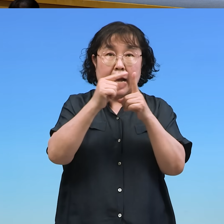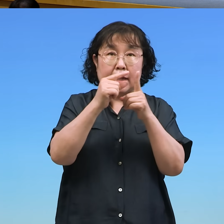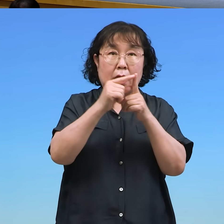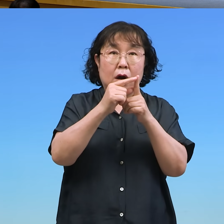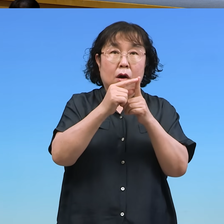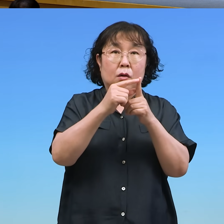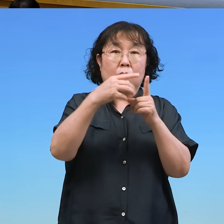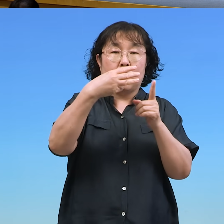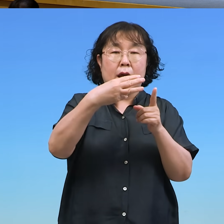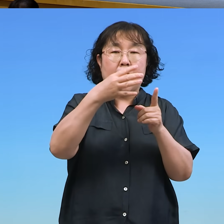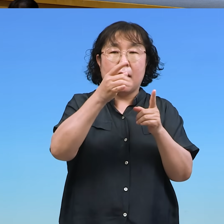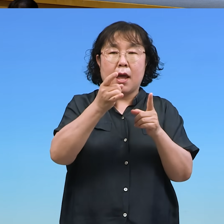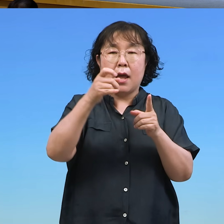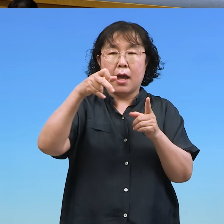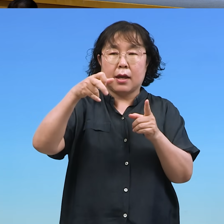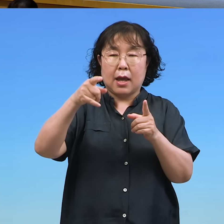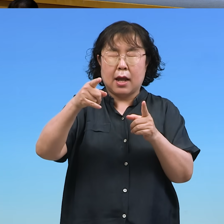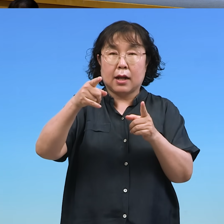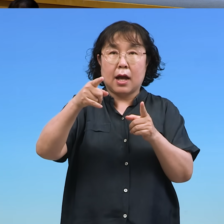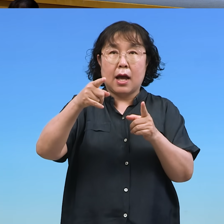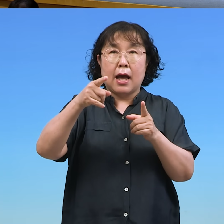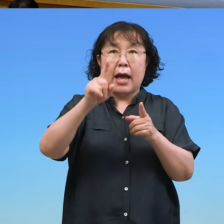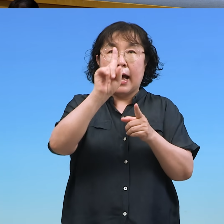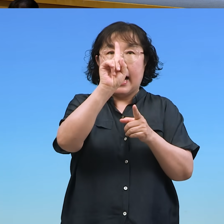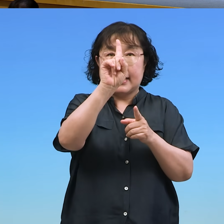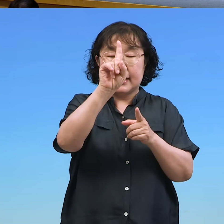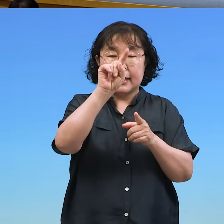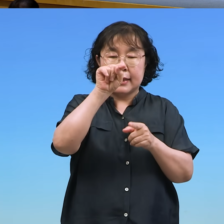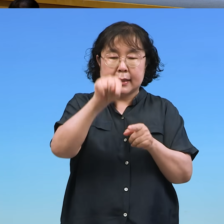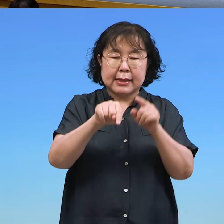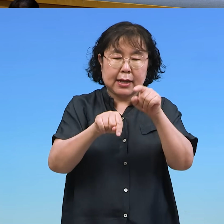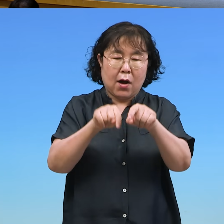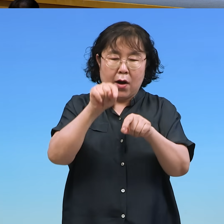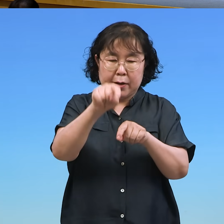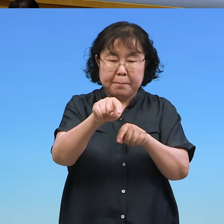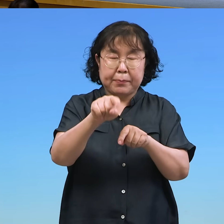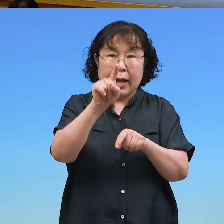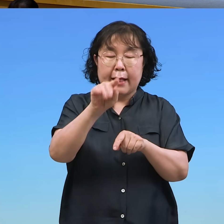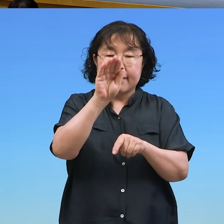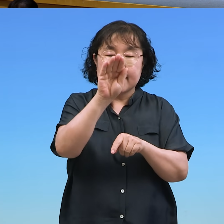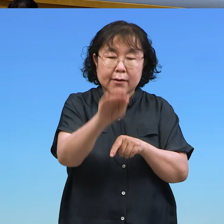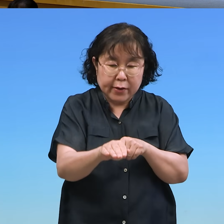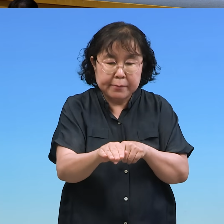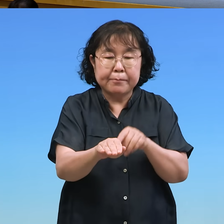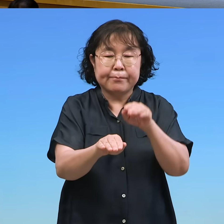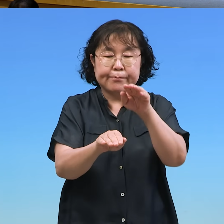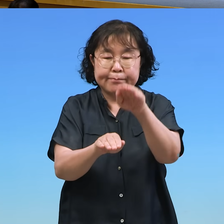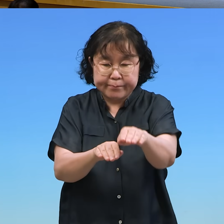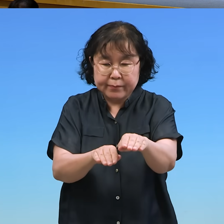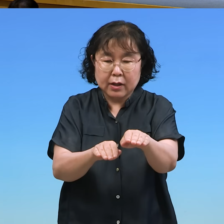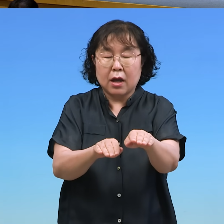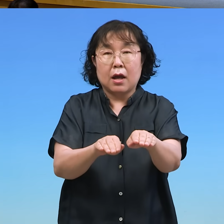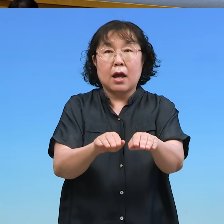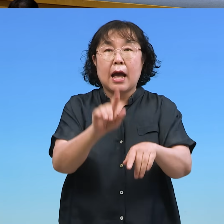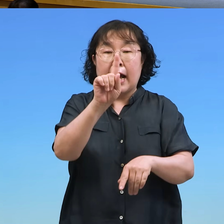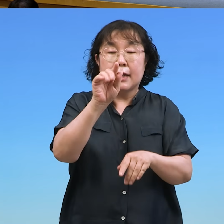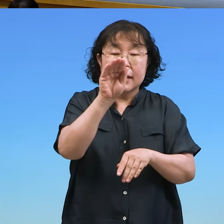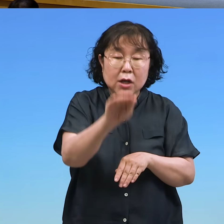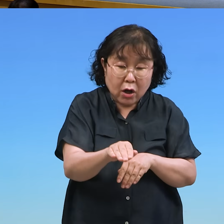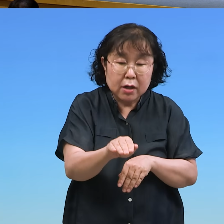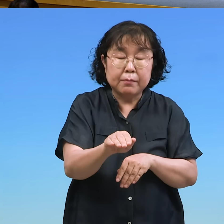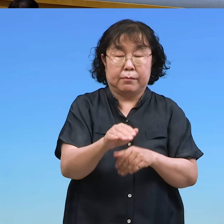레겔이라는 단어인데 이 단수형으로 표현이 되어 있다는 겁니다. 그러니까 한 걸음을 강조한 거겠죠. 이와